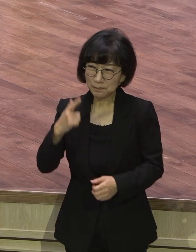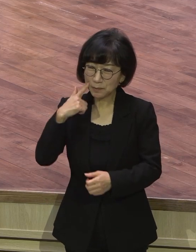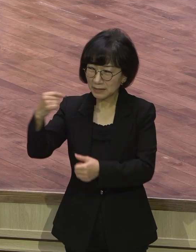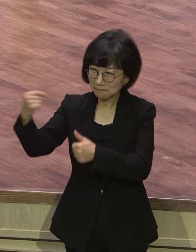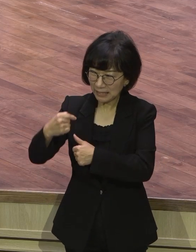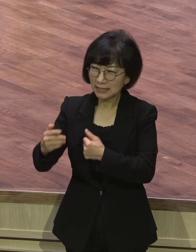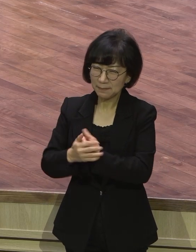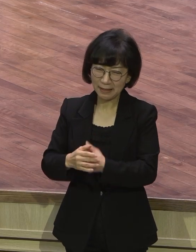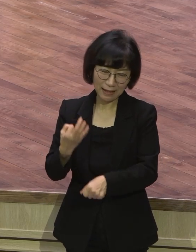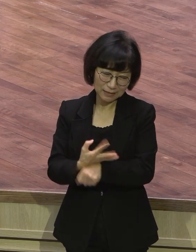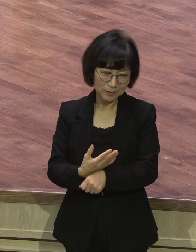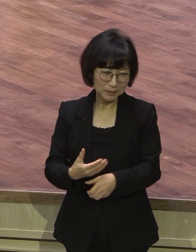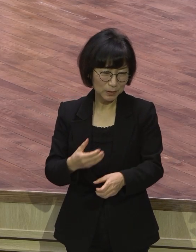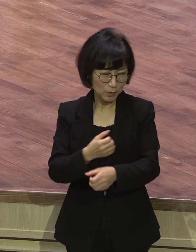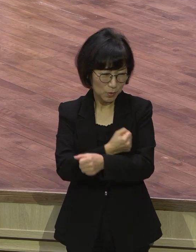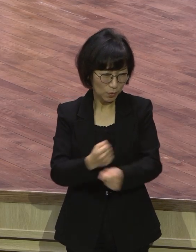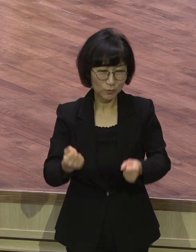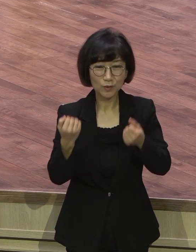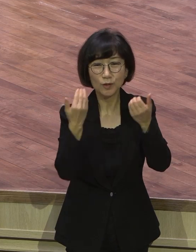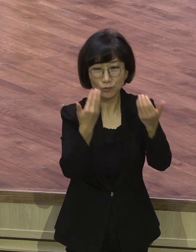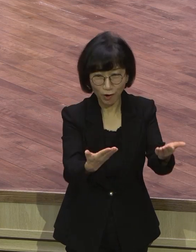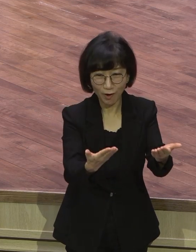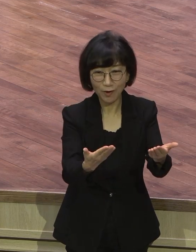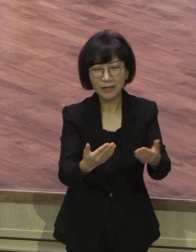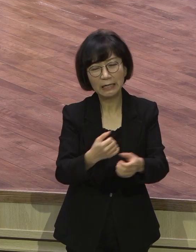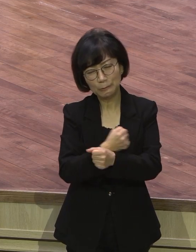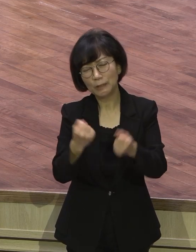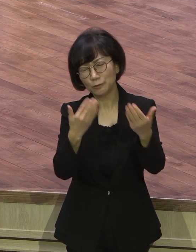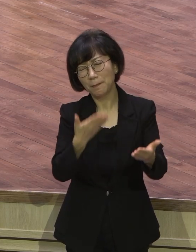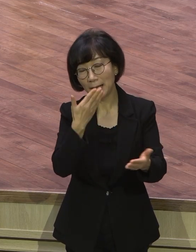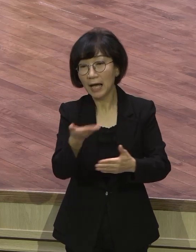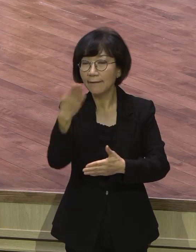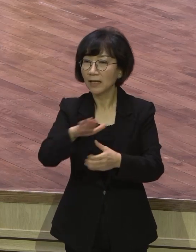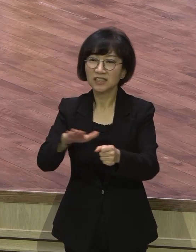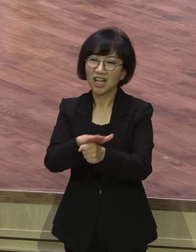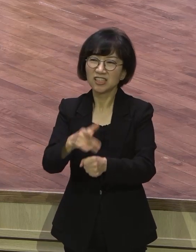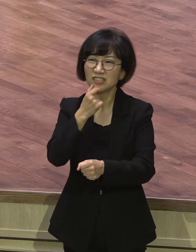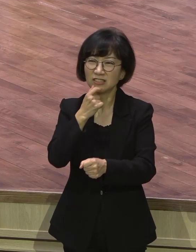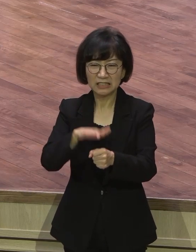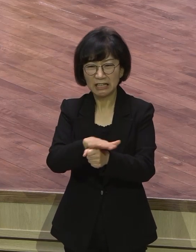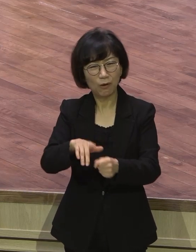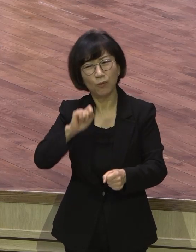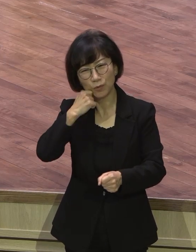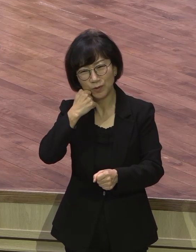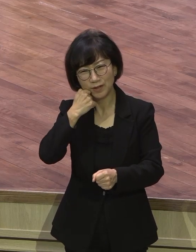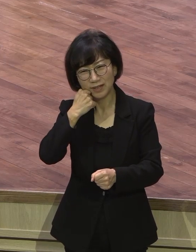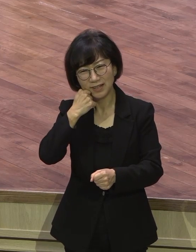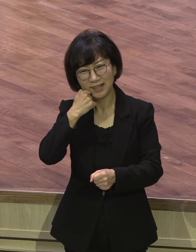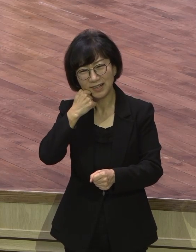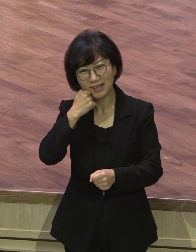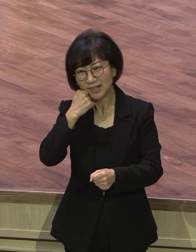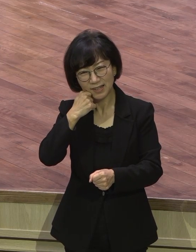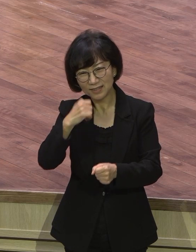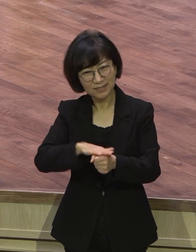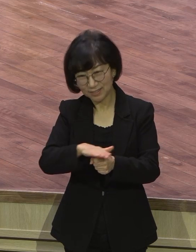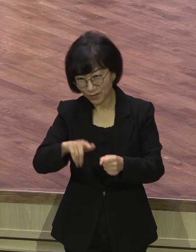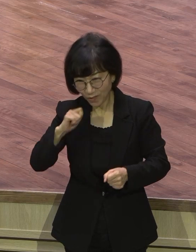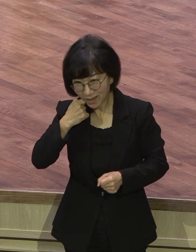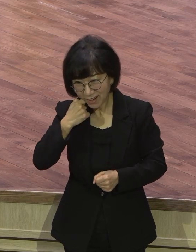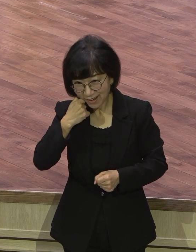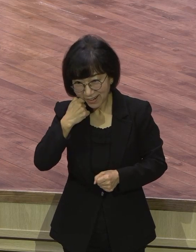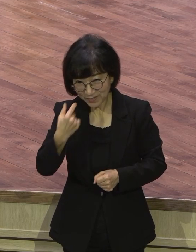하지만 사랑까지는 좀 어렵습니다. 어렵죠.